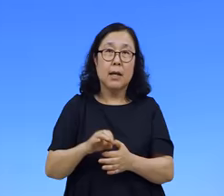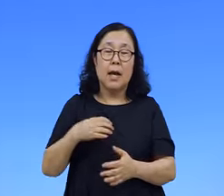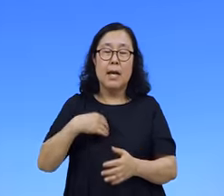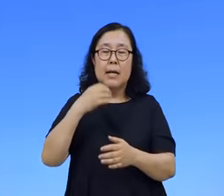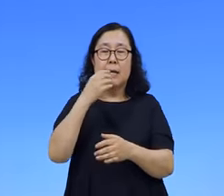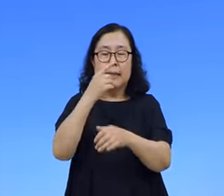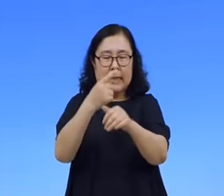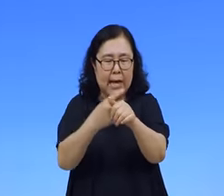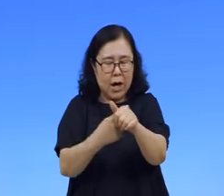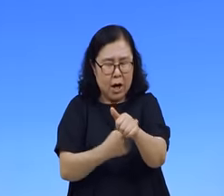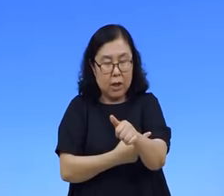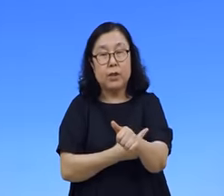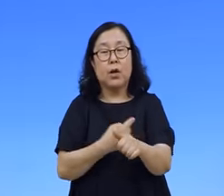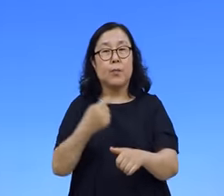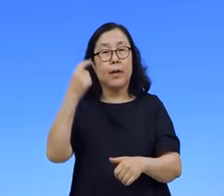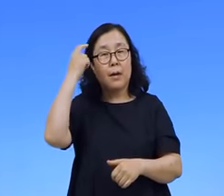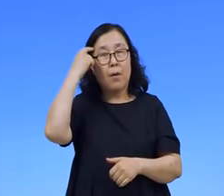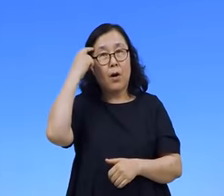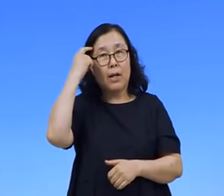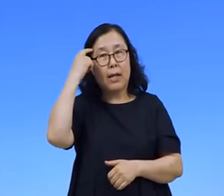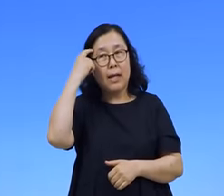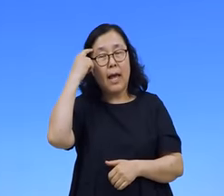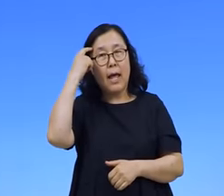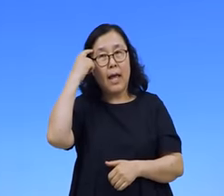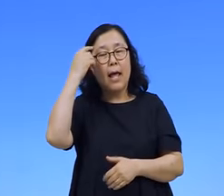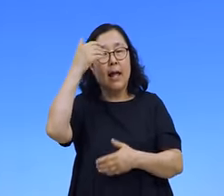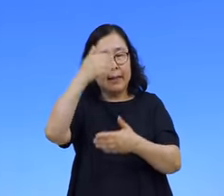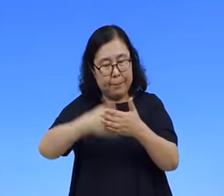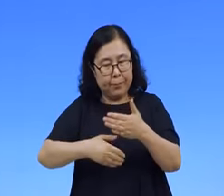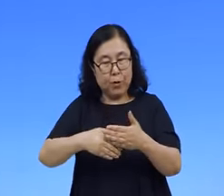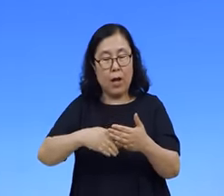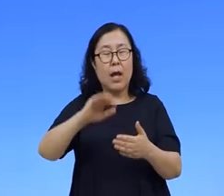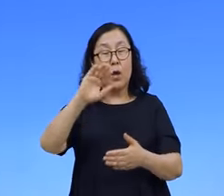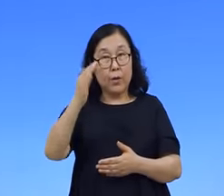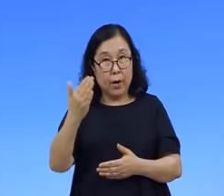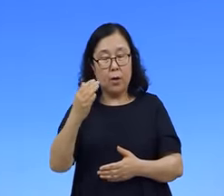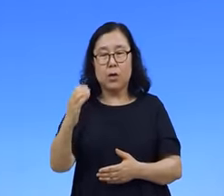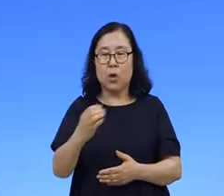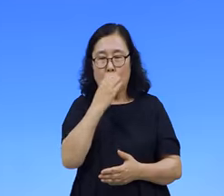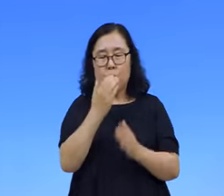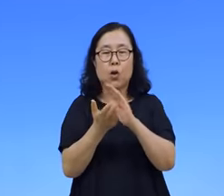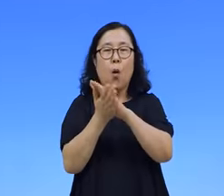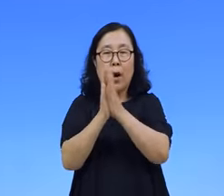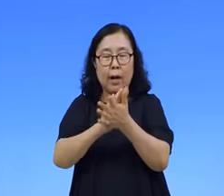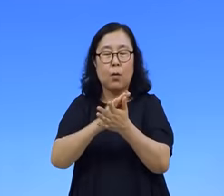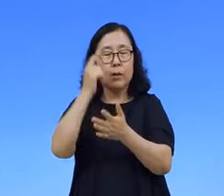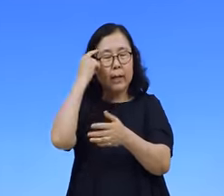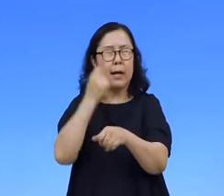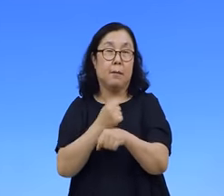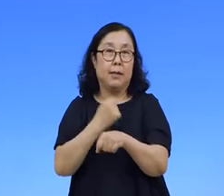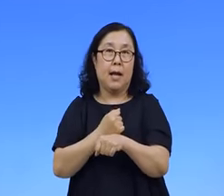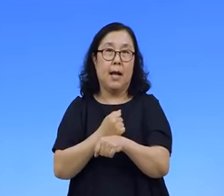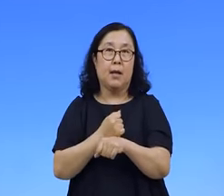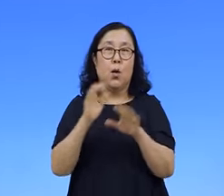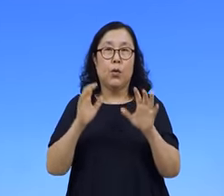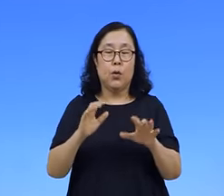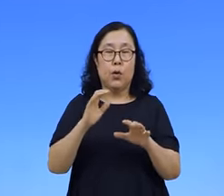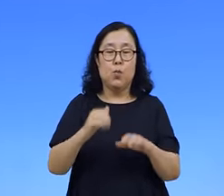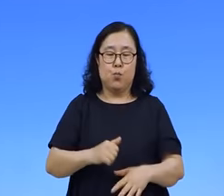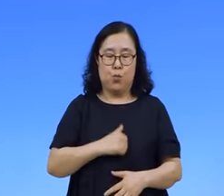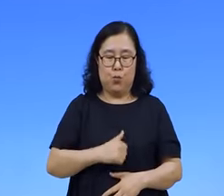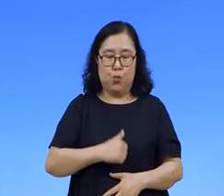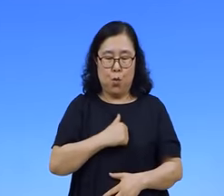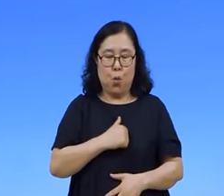그것이 자연스럽게 내 머리에 기억이 돼 남아있는 거, 이게 성화 아닙니까? 이제는 오늘은